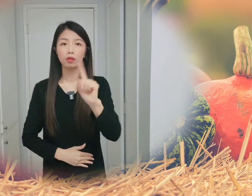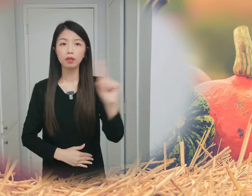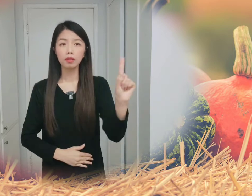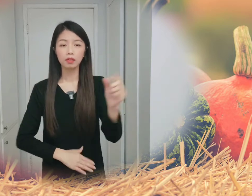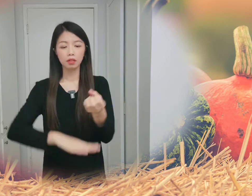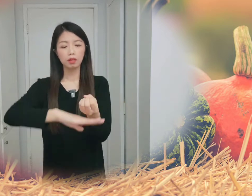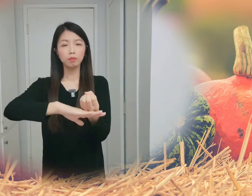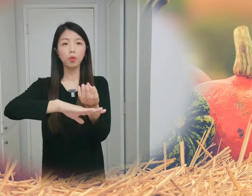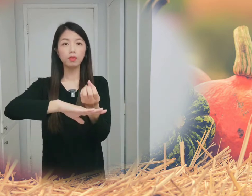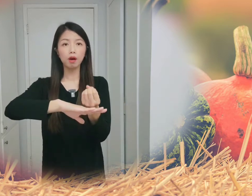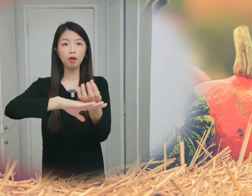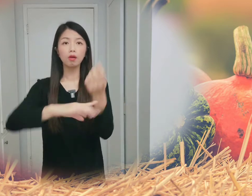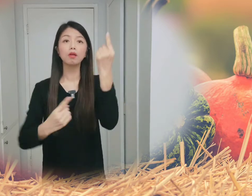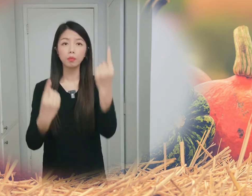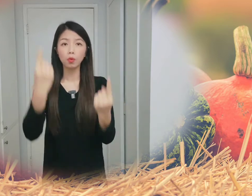어느,